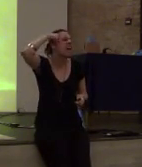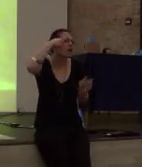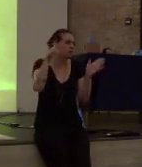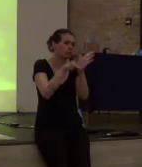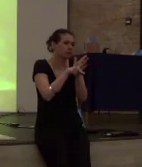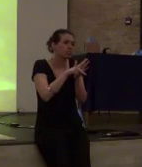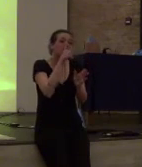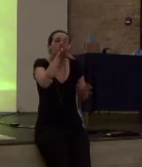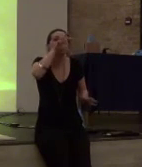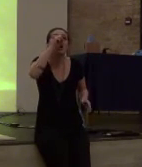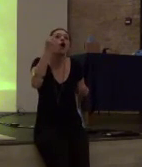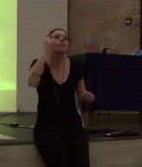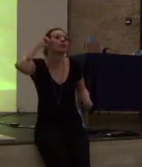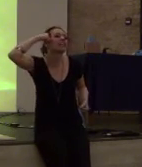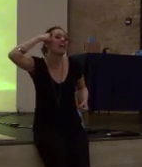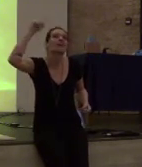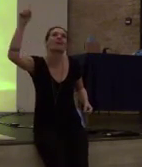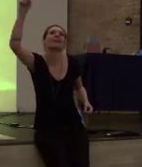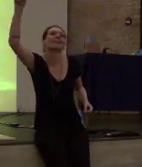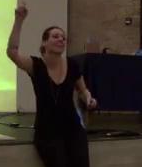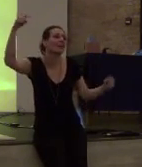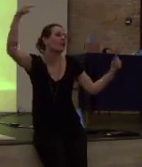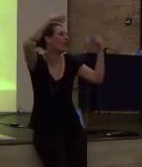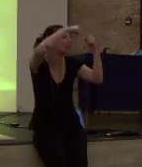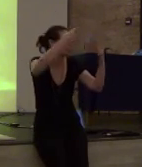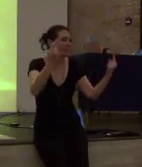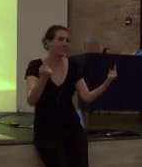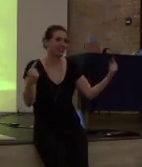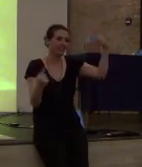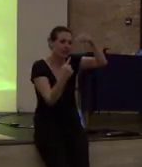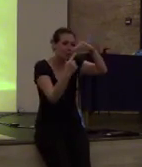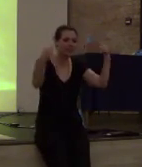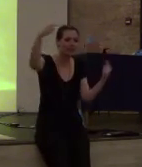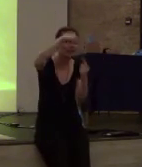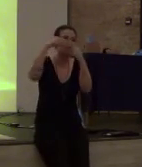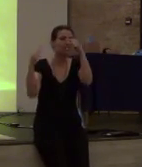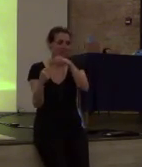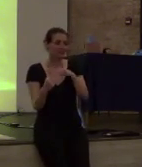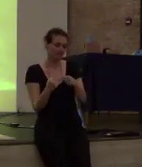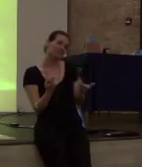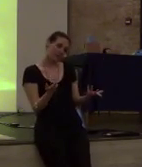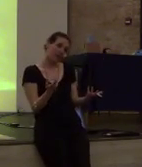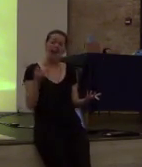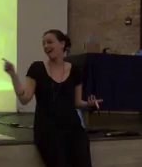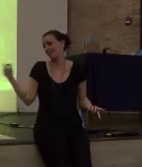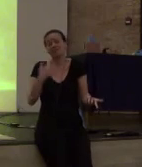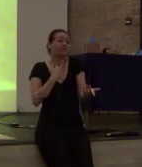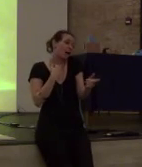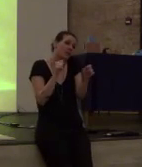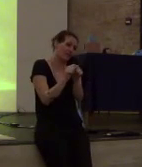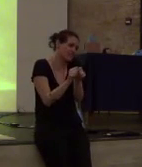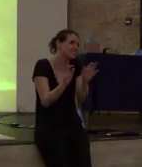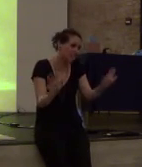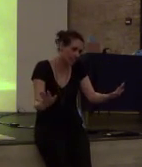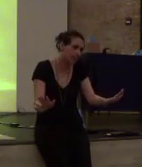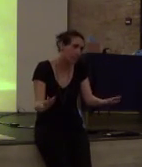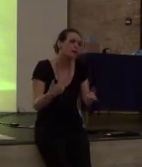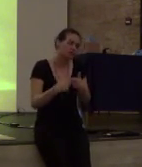um processo sensorial. Às vezes a gente pode também produzir aromas, né, para que tenha cheiro durante a contação de